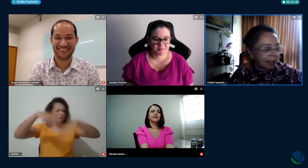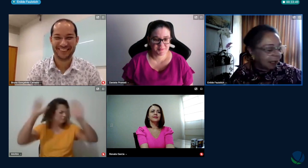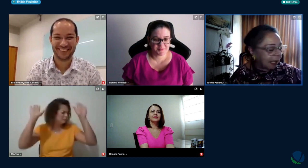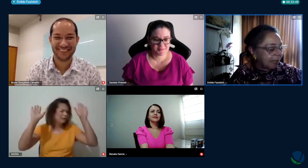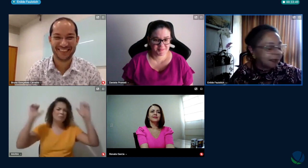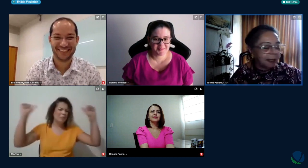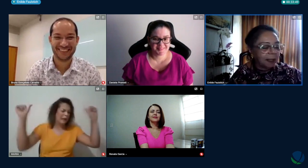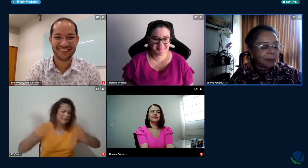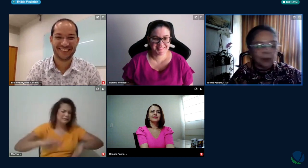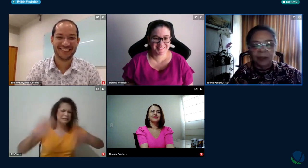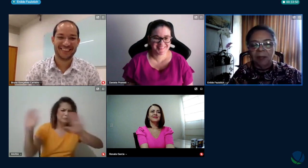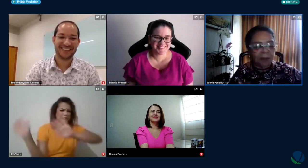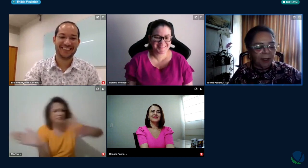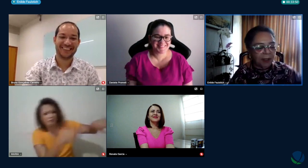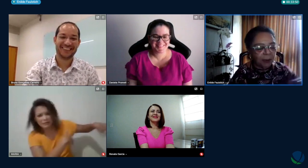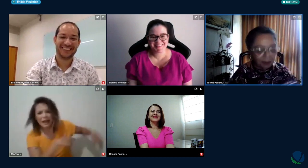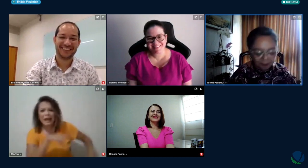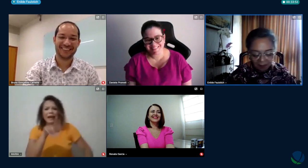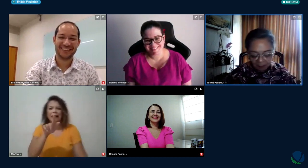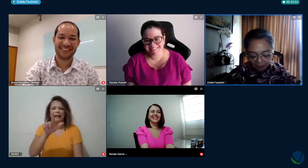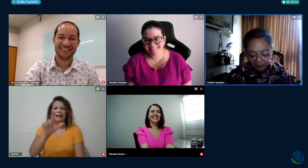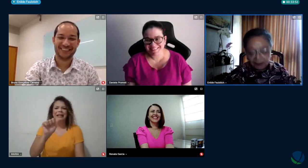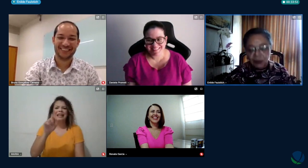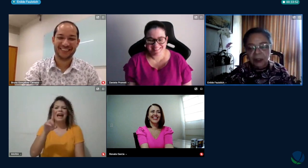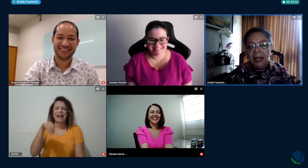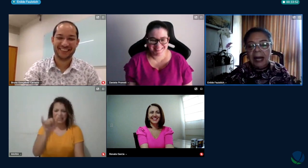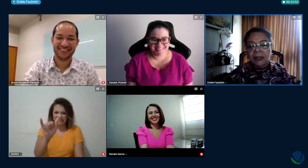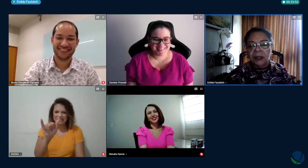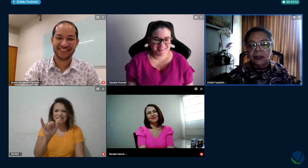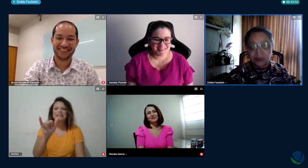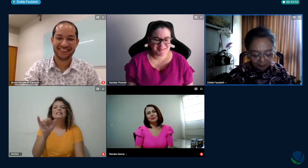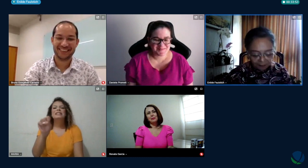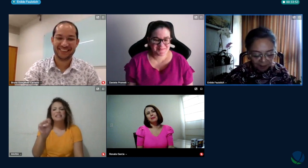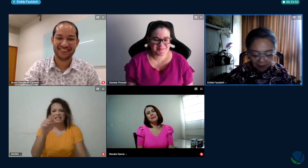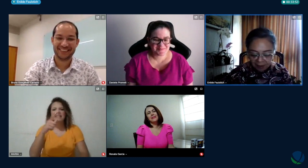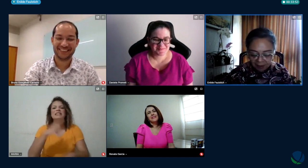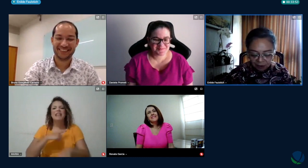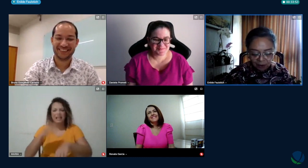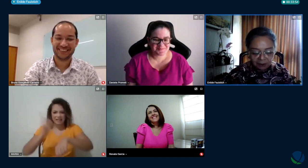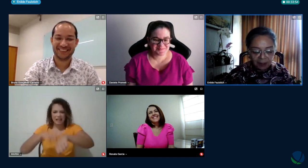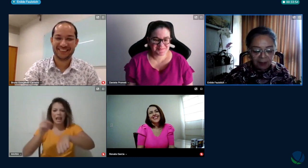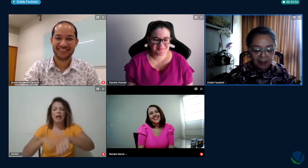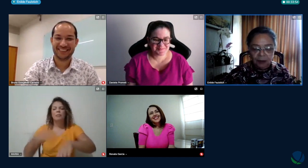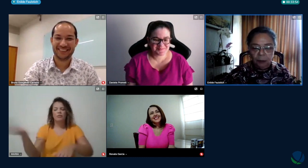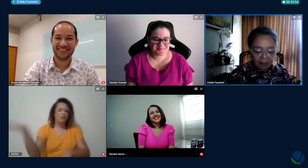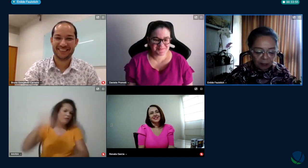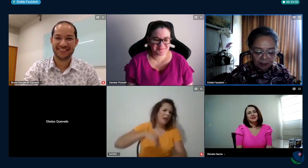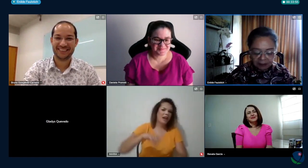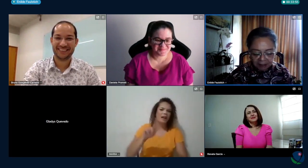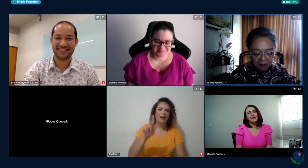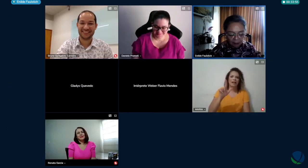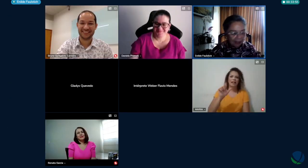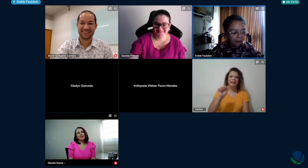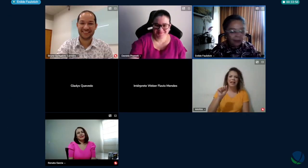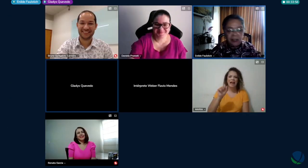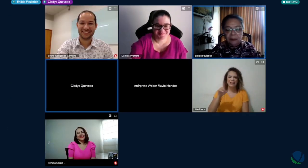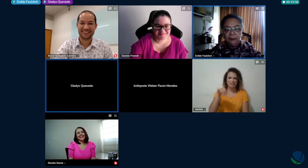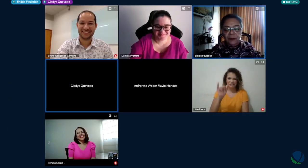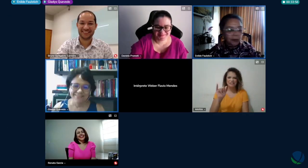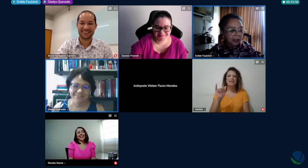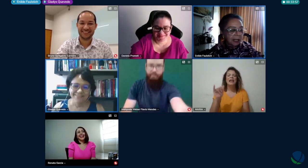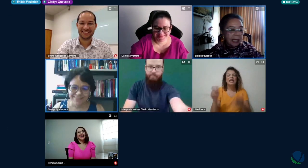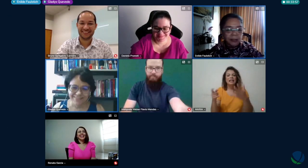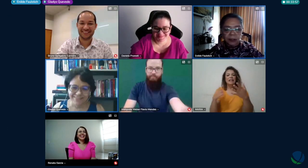nossa colega Gladys, que ainda temos um tempinho. Professora Gladys, a senhora é suplente, mas quer dar uma